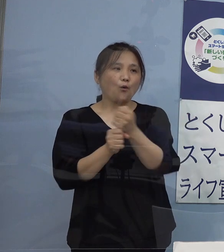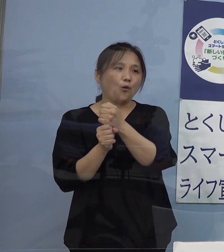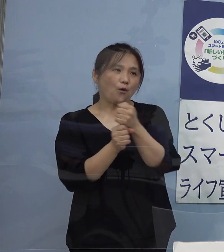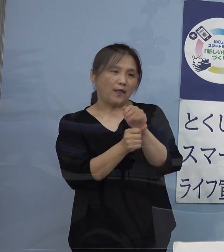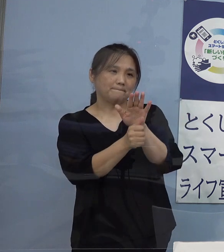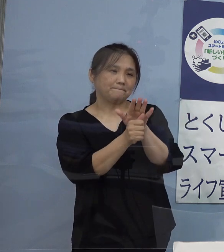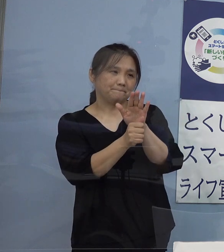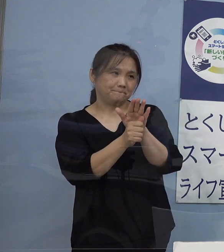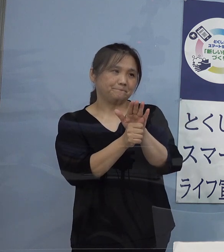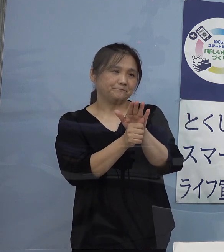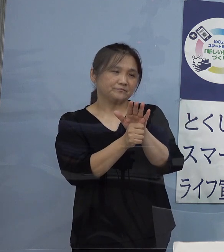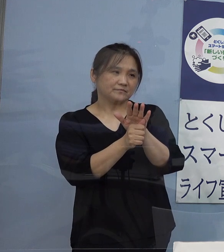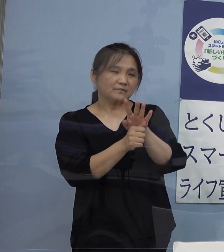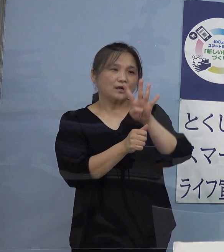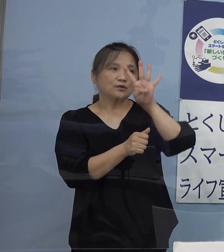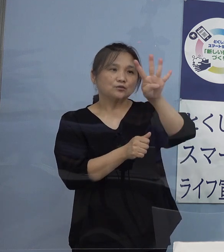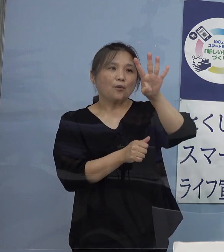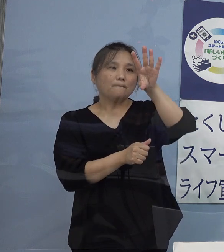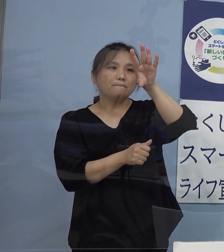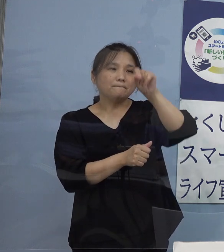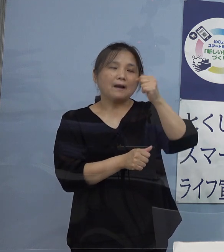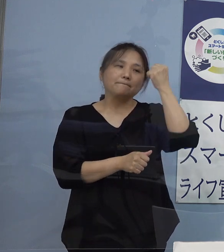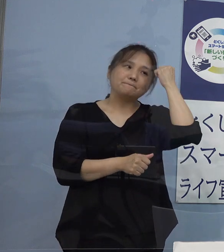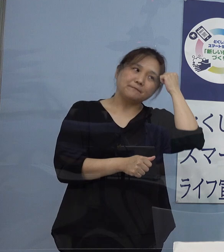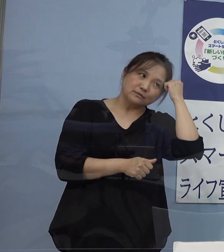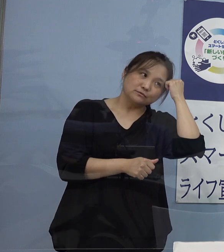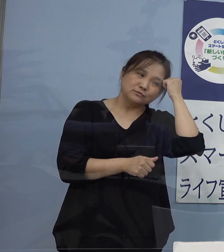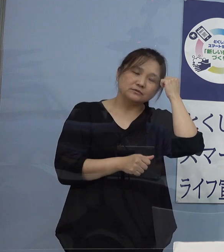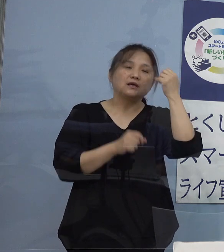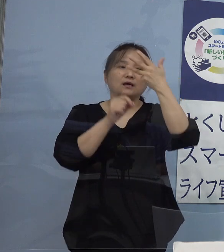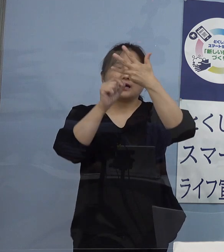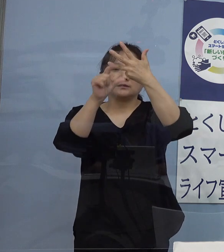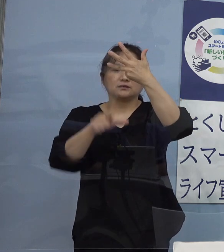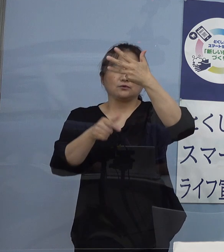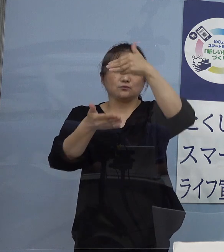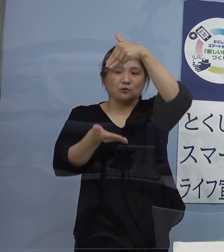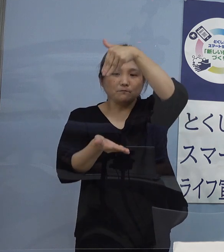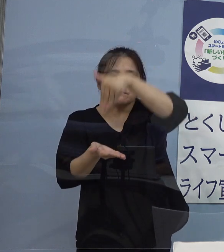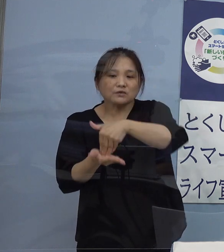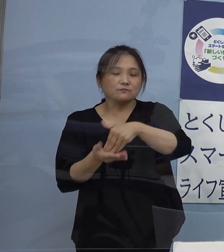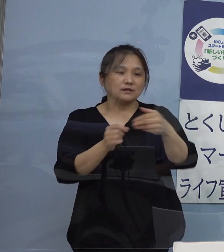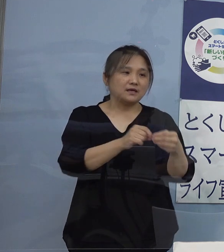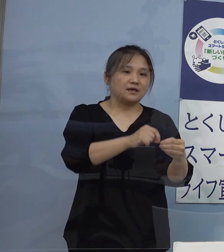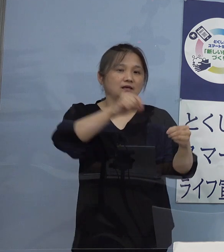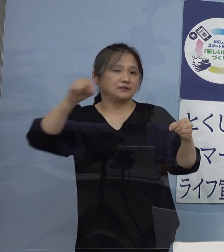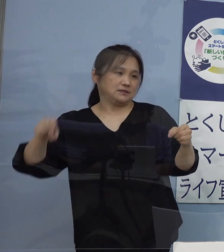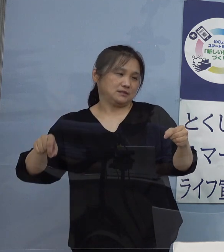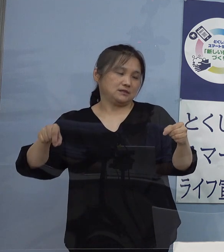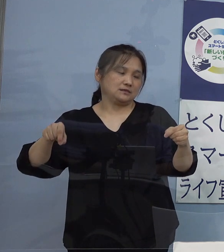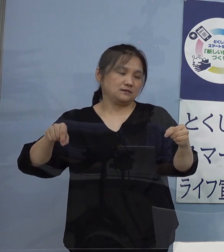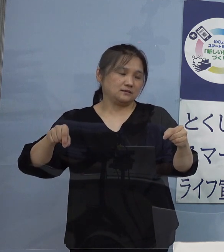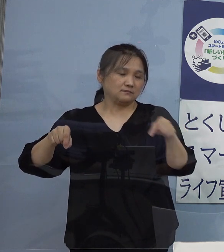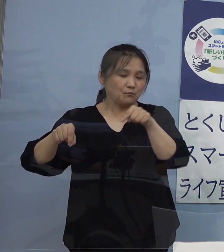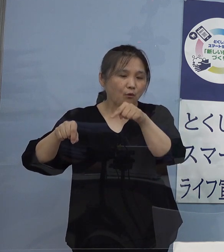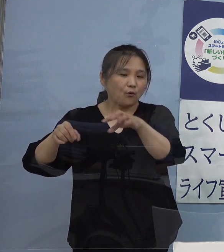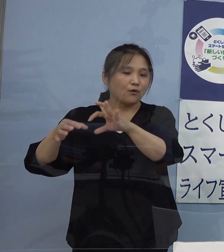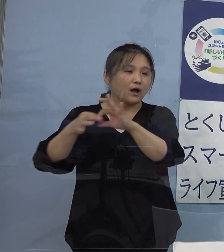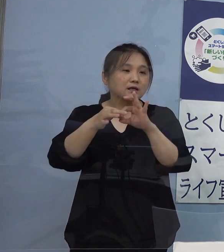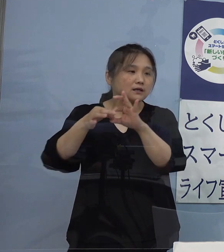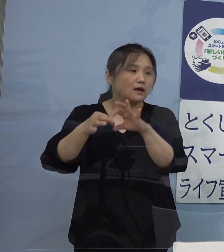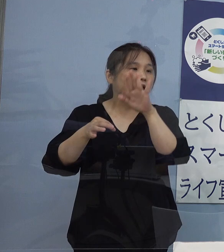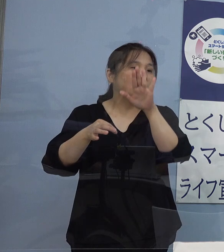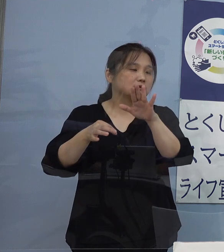これが4万泊まで入れ込んで、しかも8月末まで伸ばしましたので、まあ、そうしたところがあ